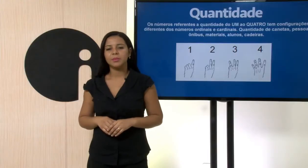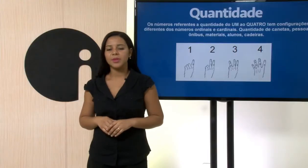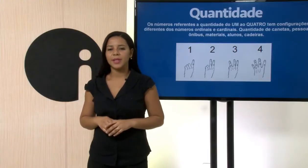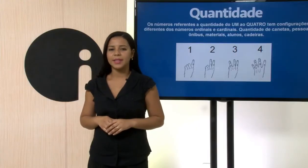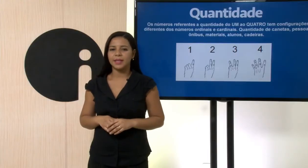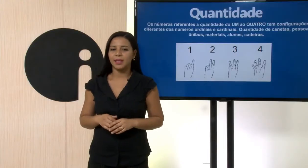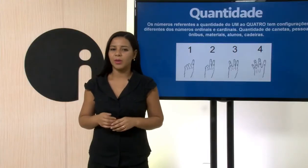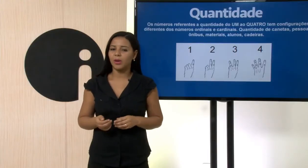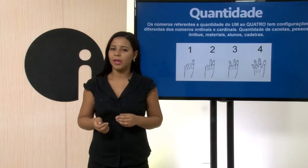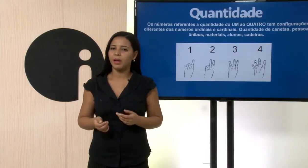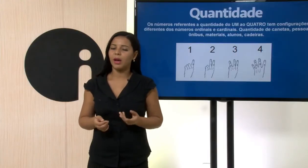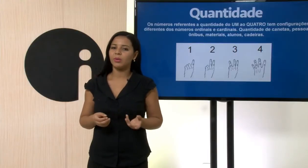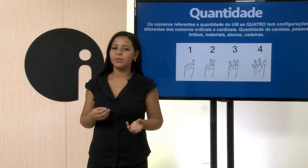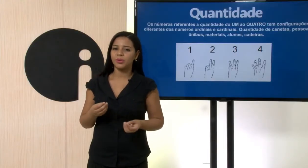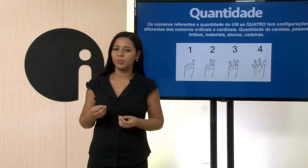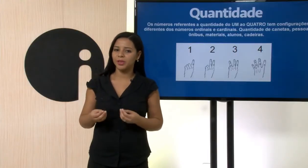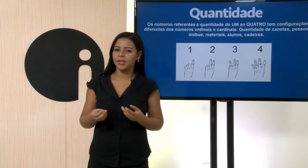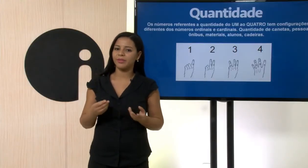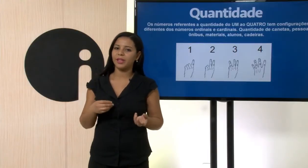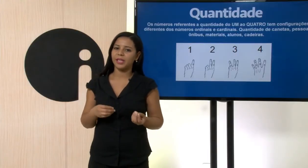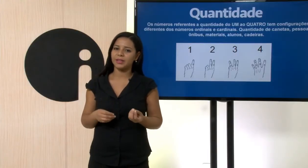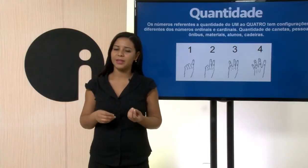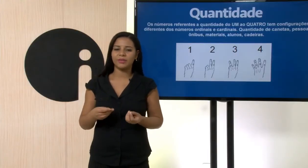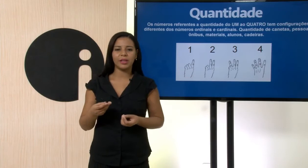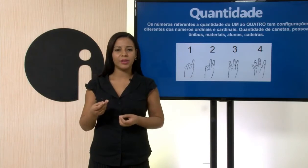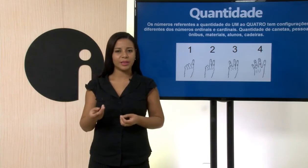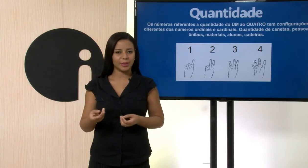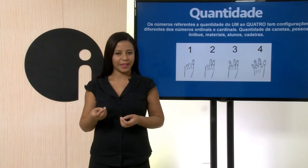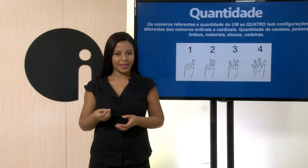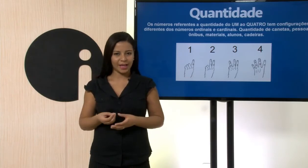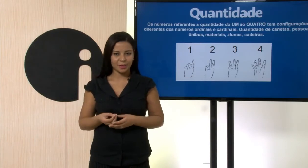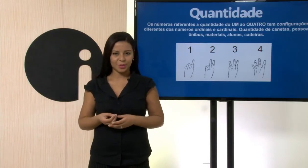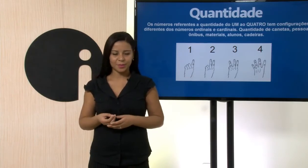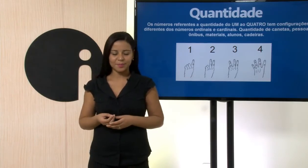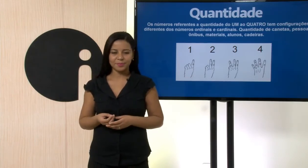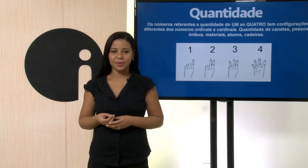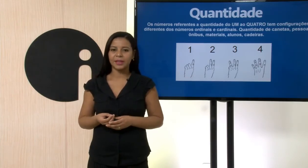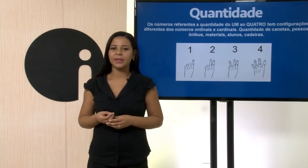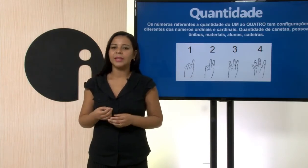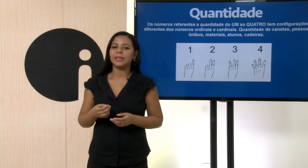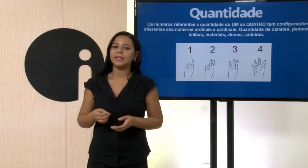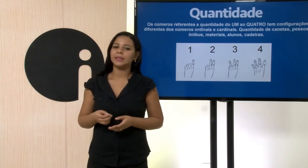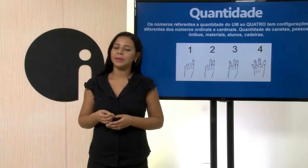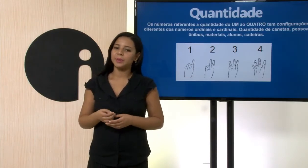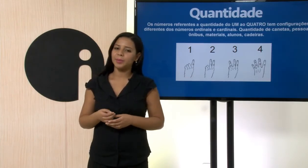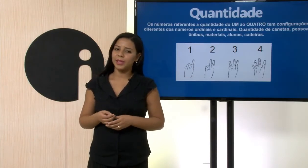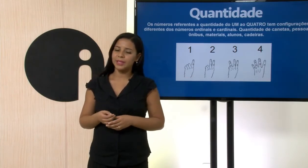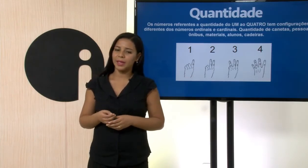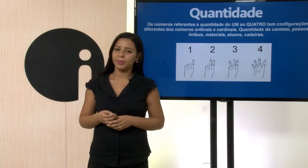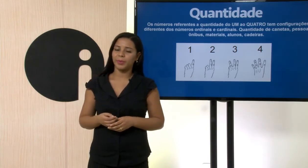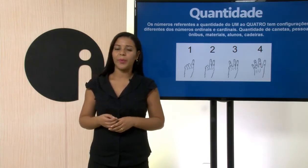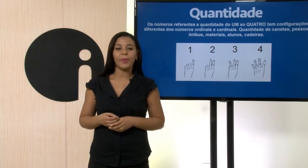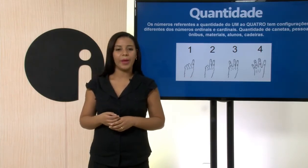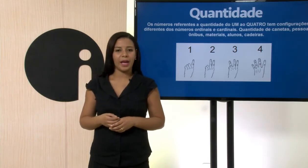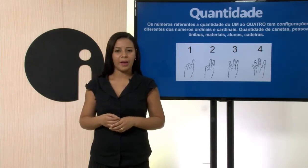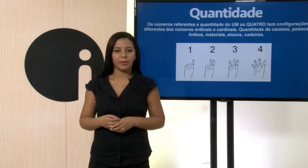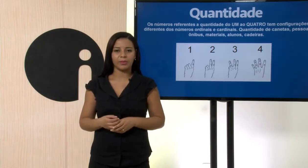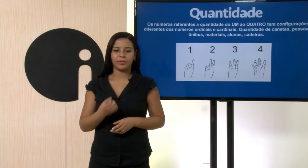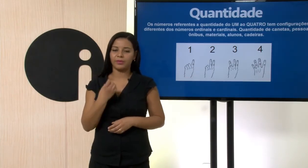Vamos conhecer agora alguns números referentes a valores monetários. Por exemplo, R$1 vai